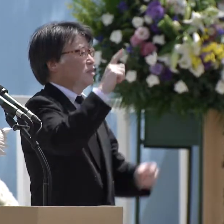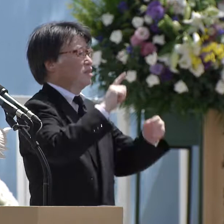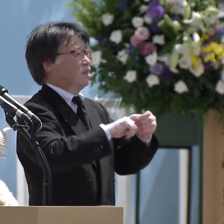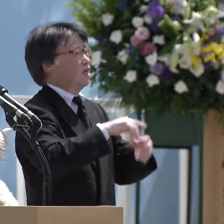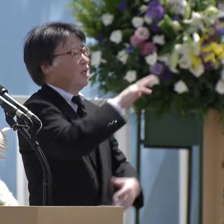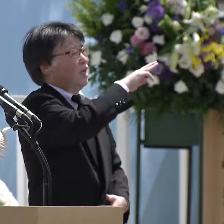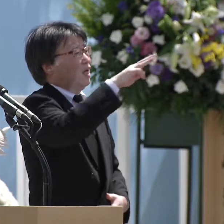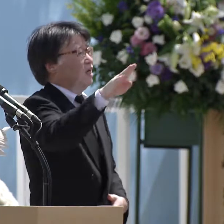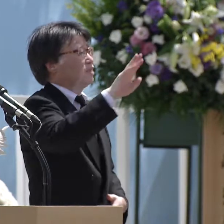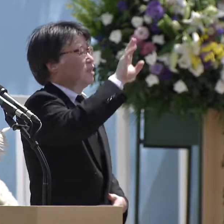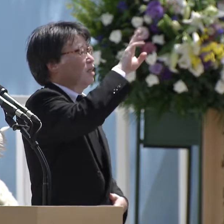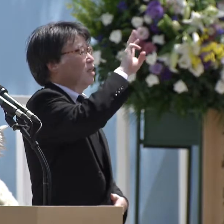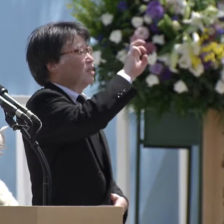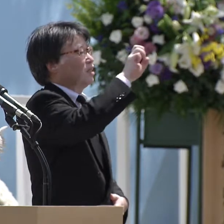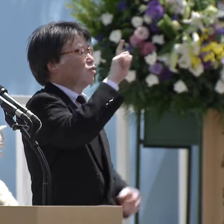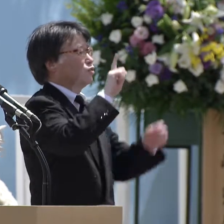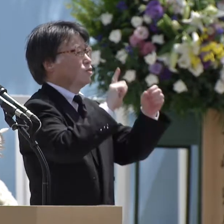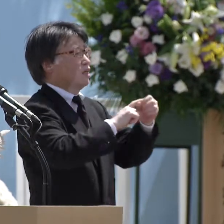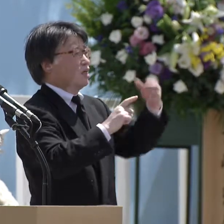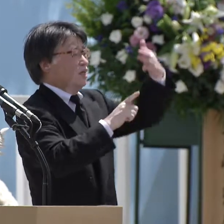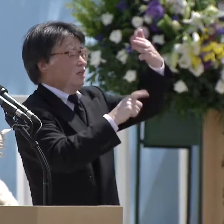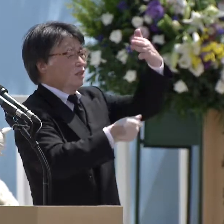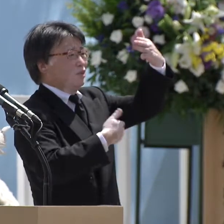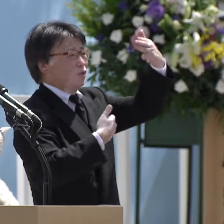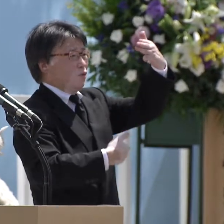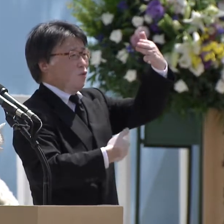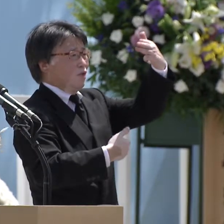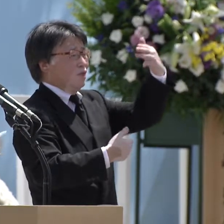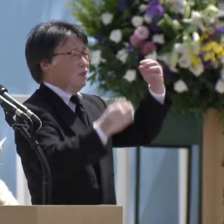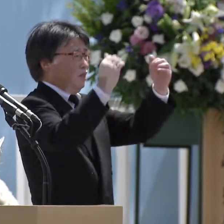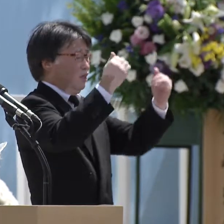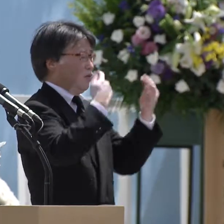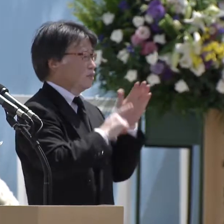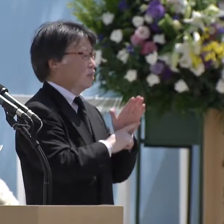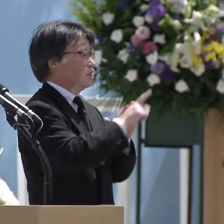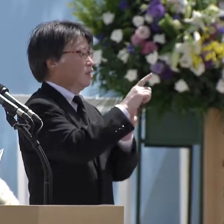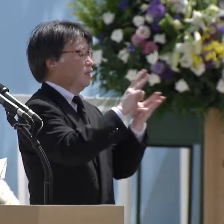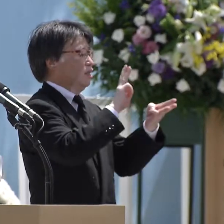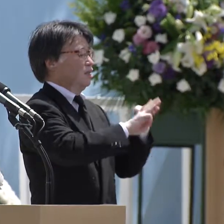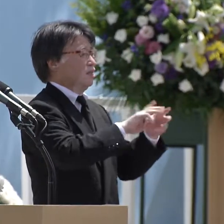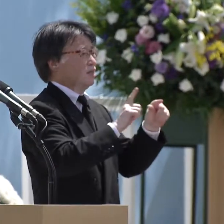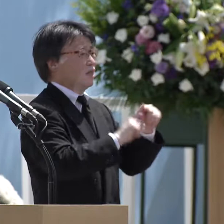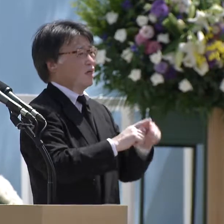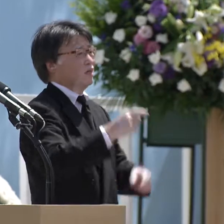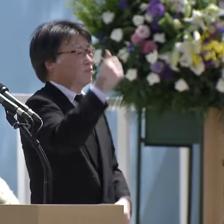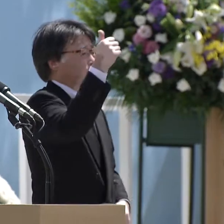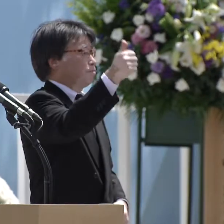成30年8月9日、被爆者代表、田中照美。